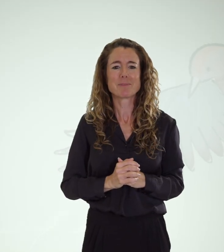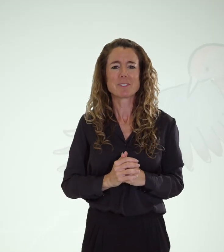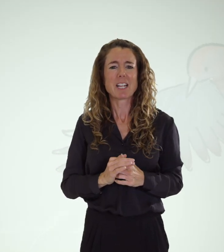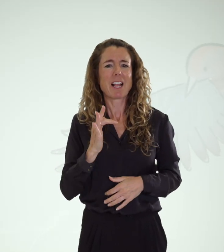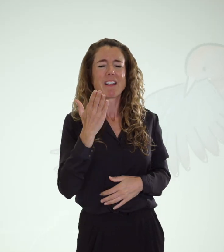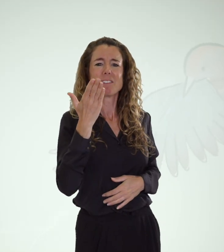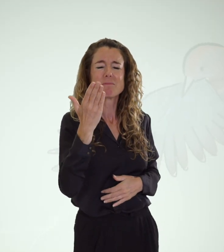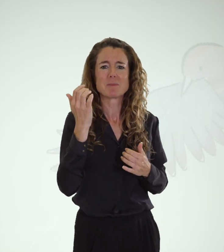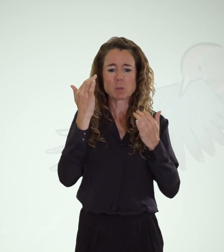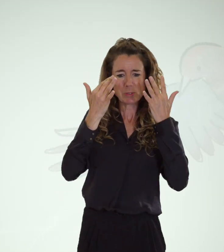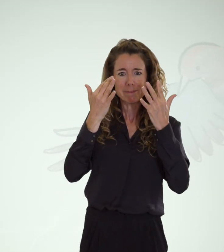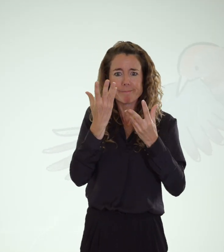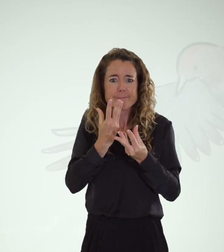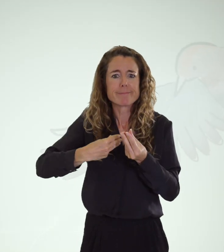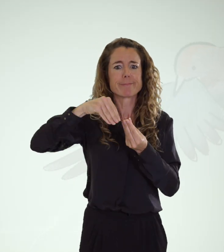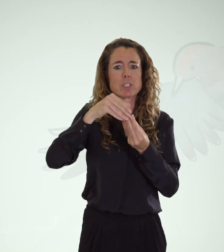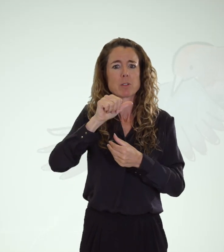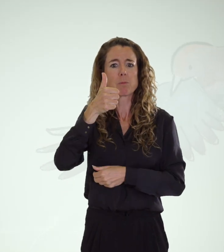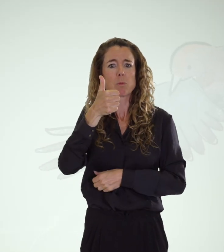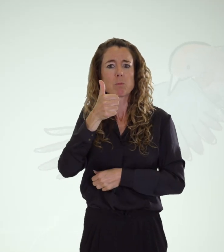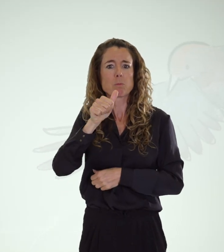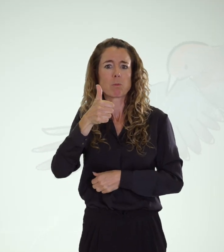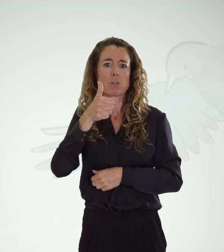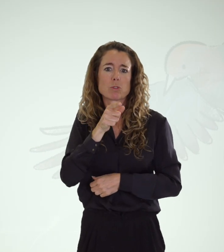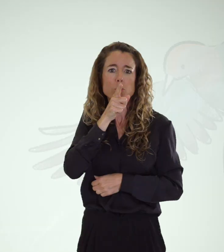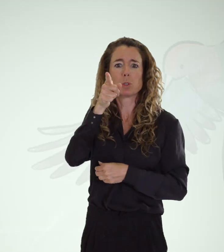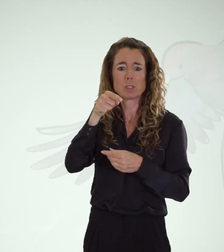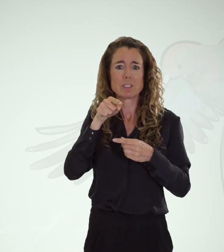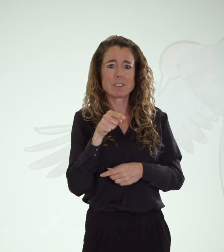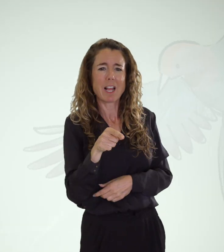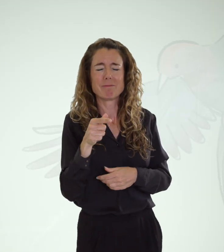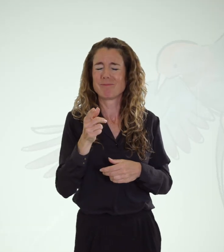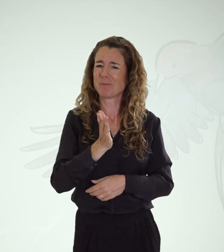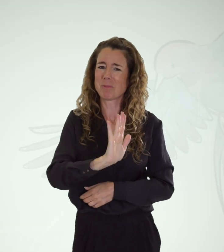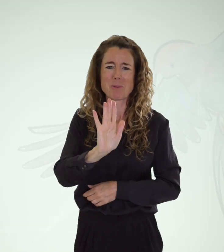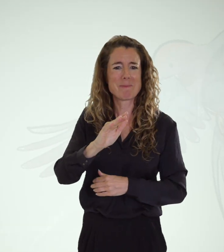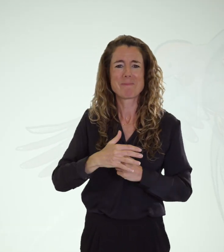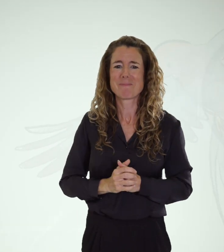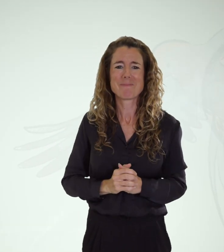Ce n'est pas en vous faisant du souci que vous pouvez ajouter un seul jour à votre vie.